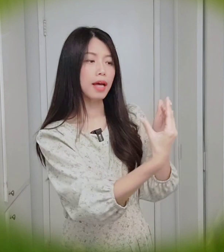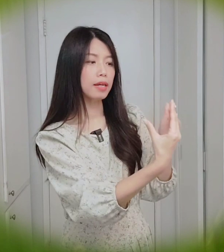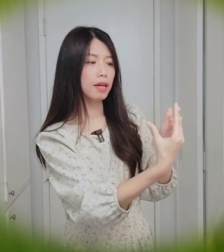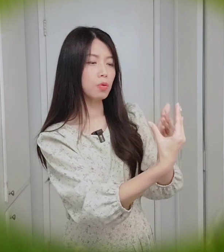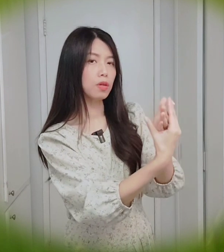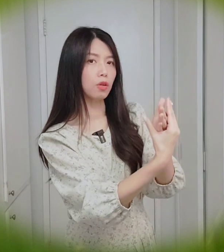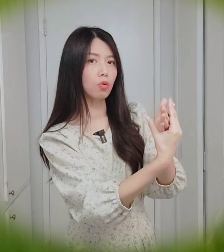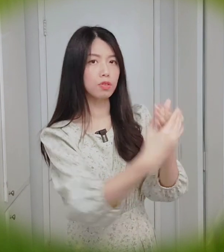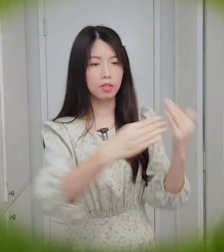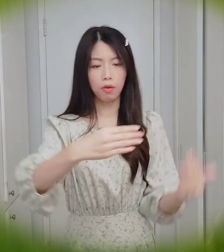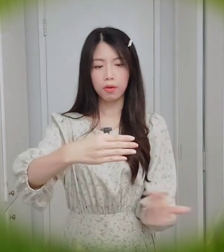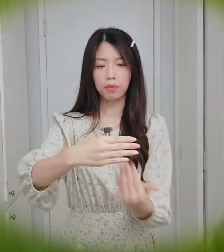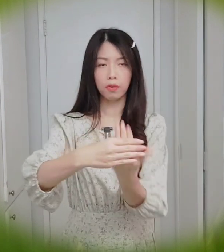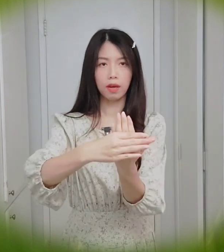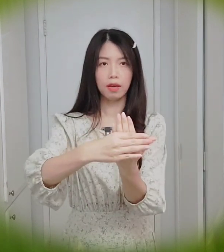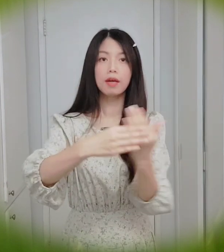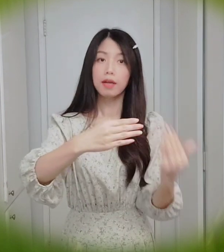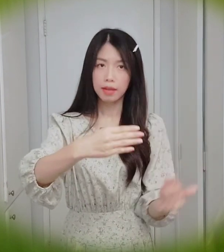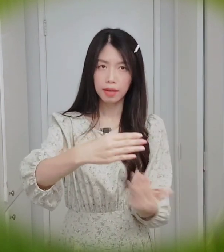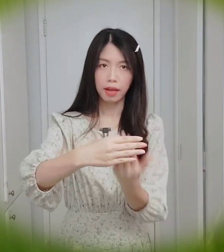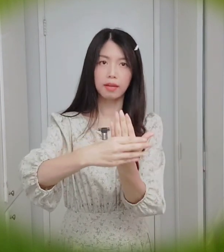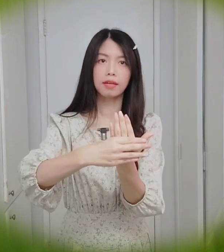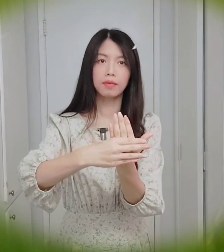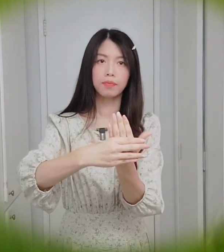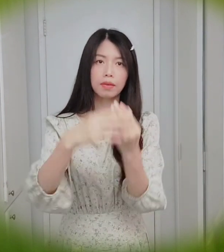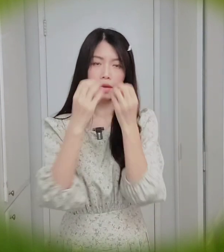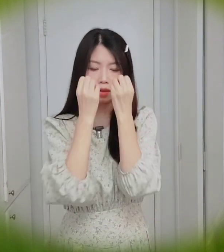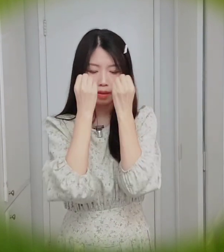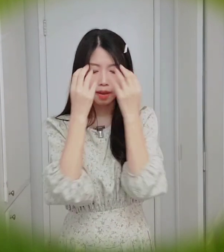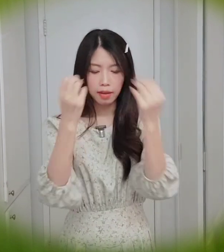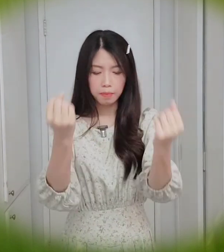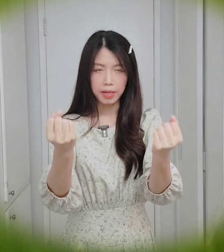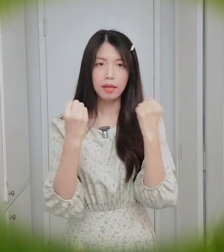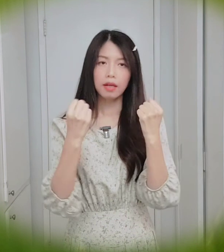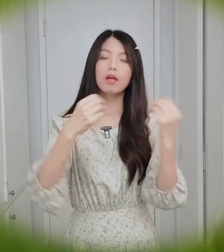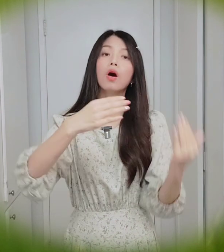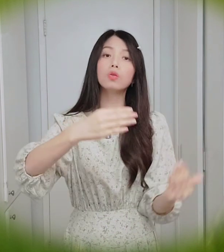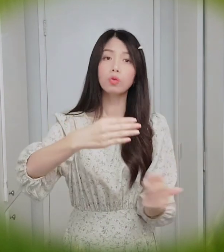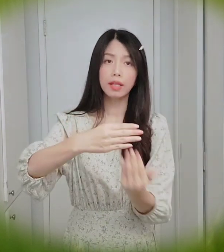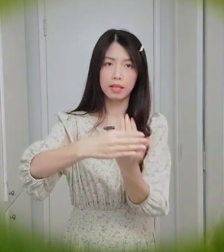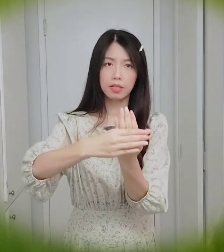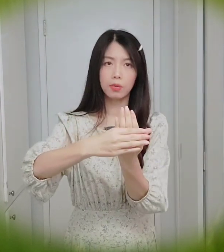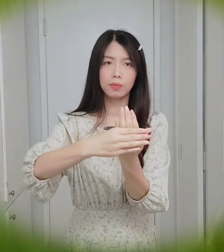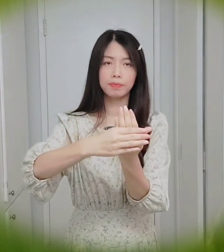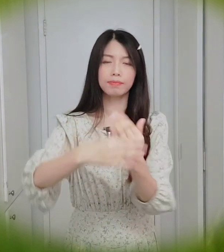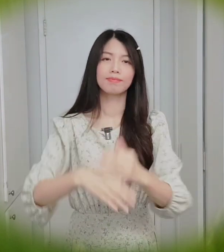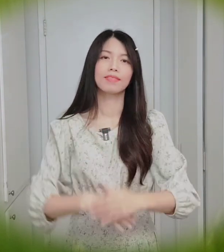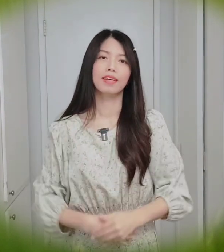이 사이에 손을 이렇게 넣어주시는 거예요. 이렇게 생기다. 새 힘이